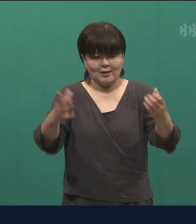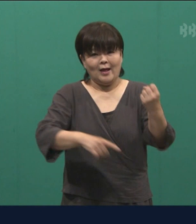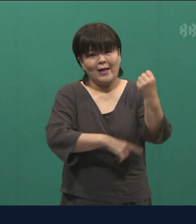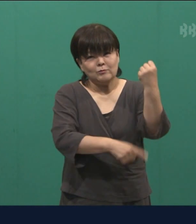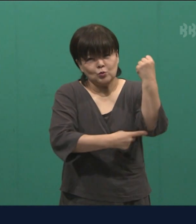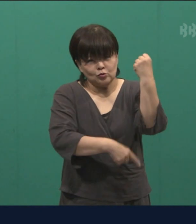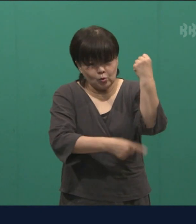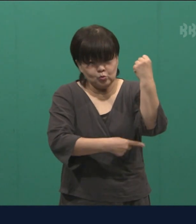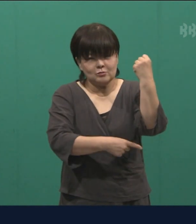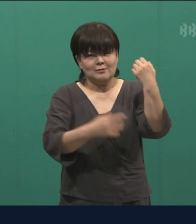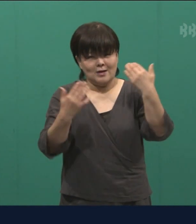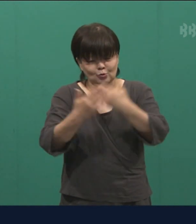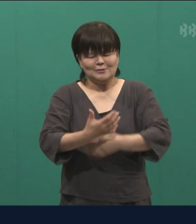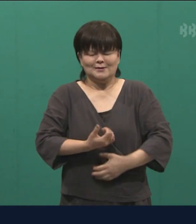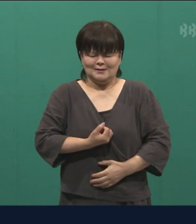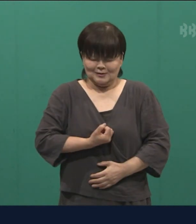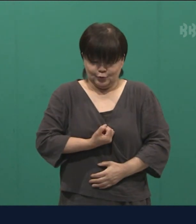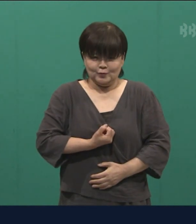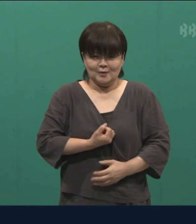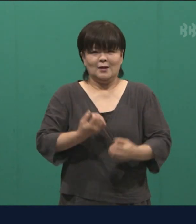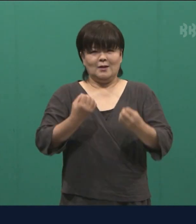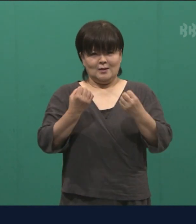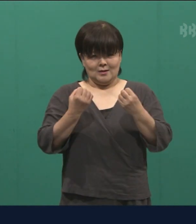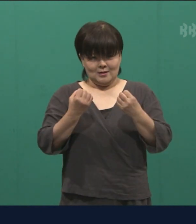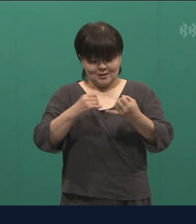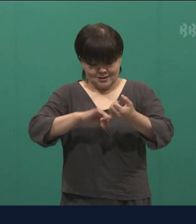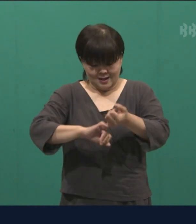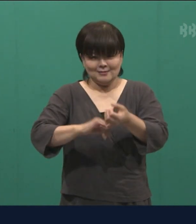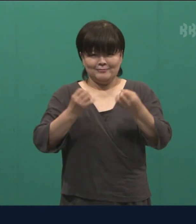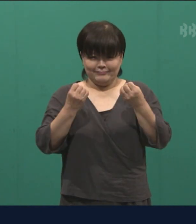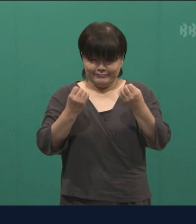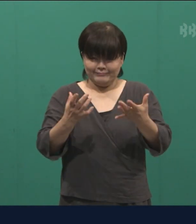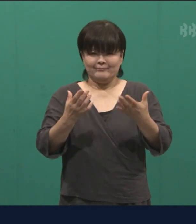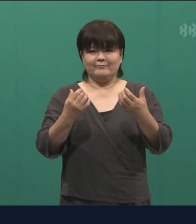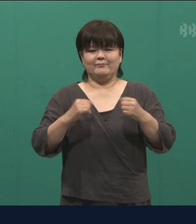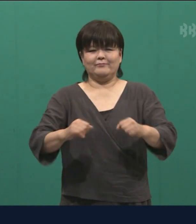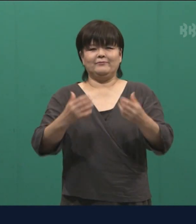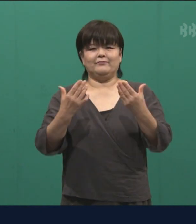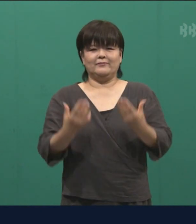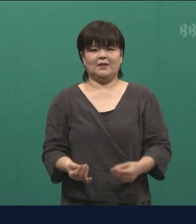原動力になると信じると誓いを新たにしました。